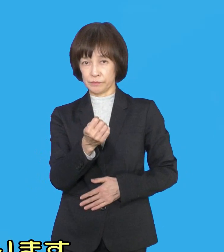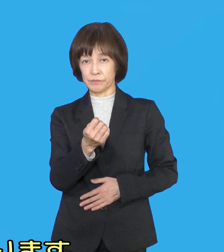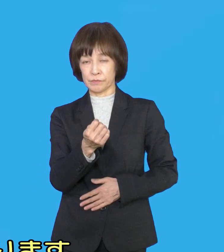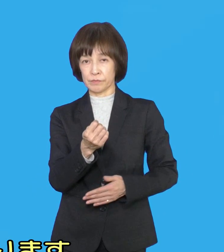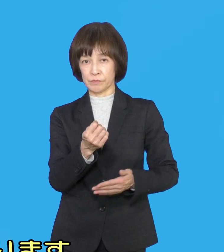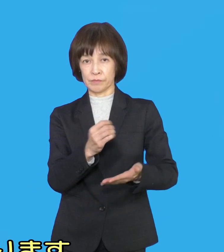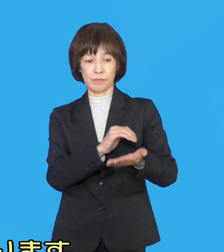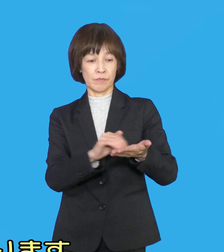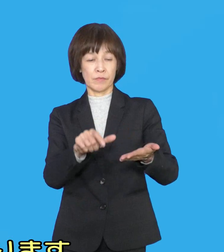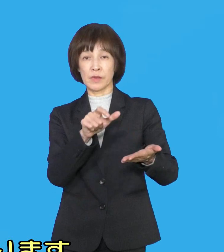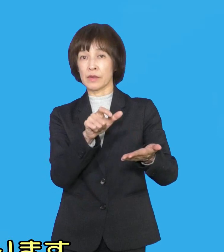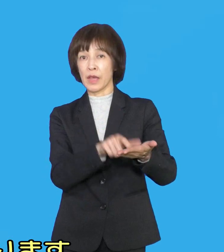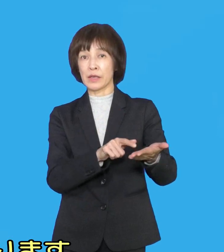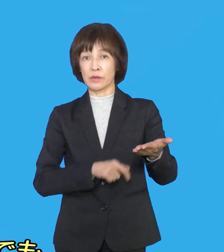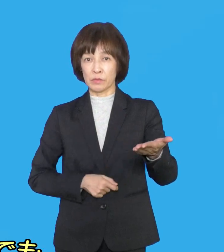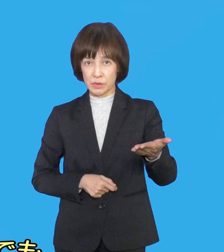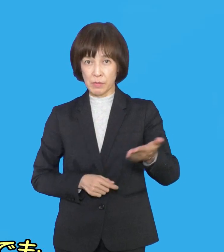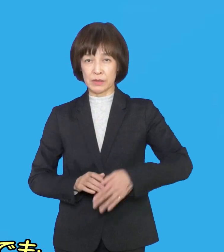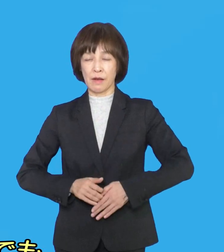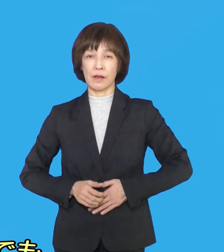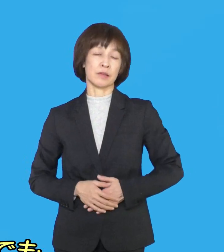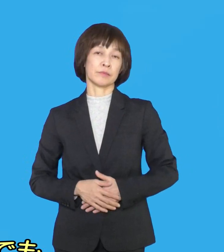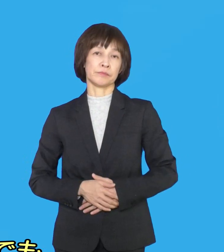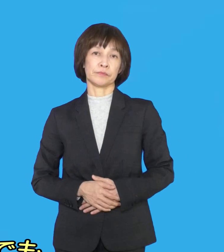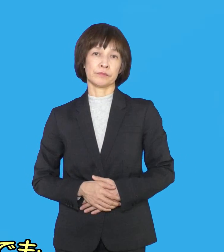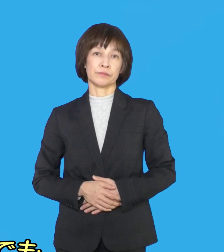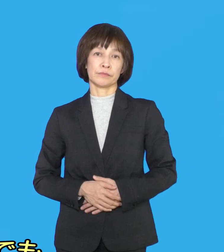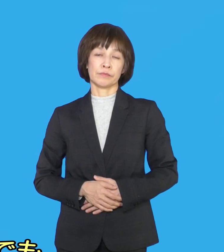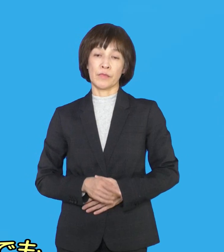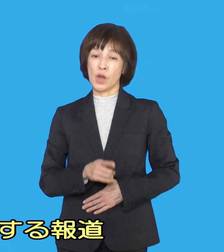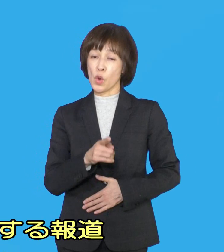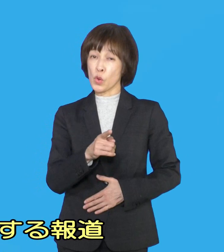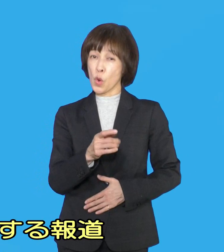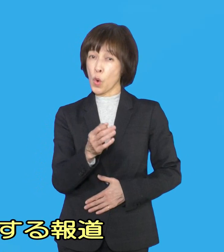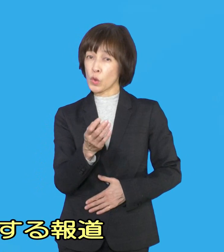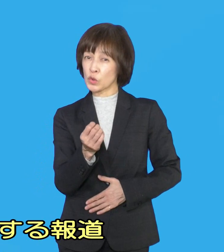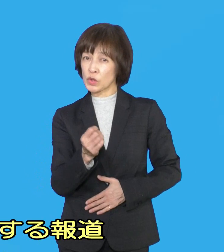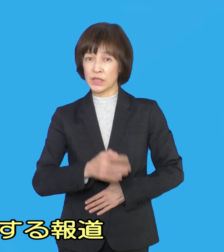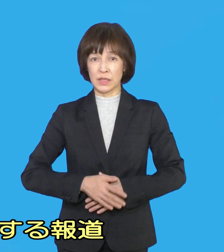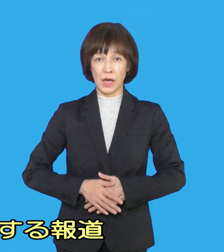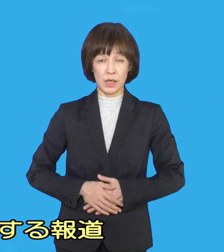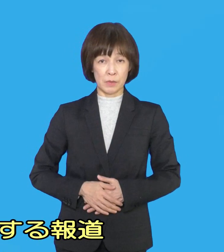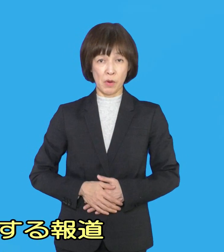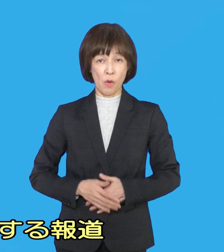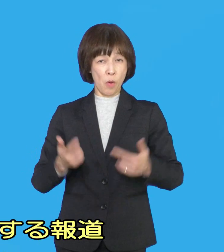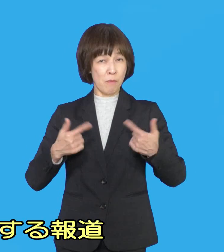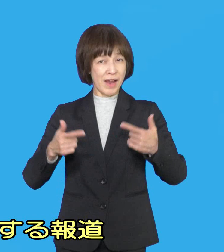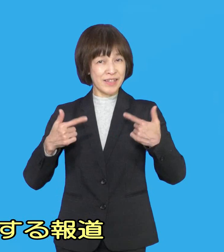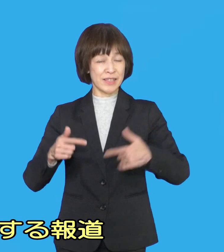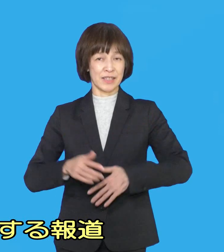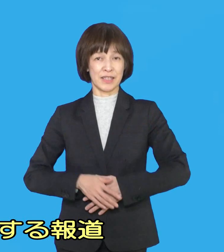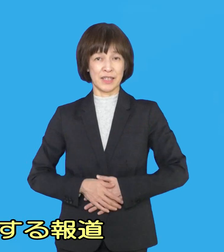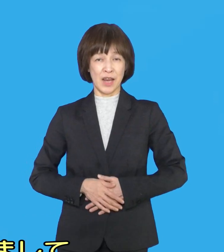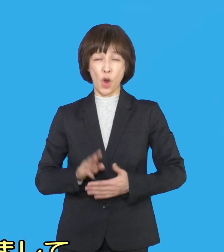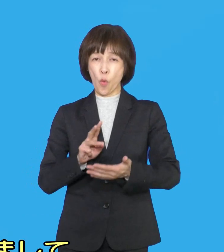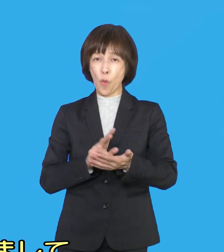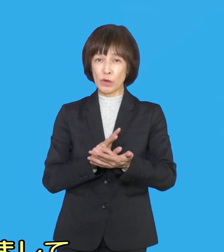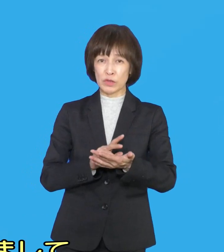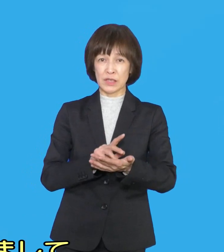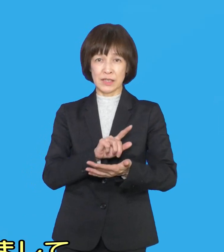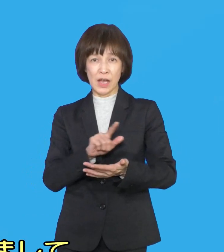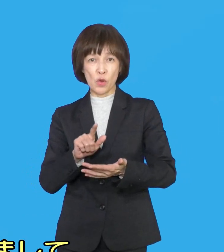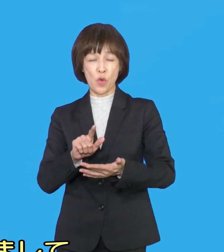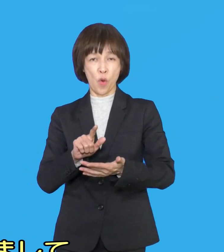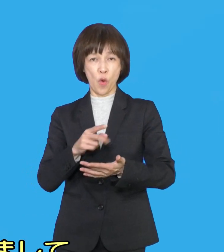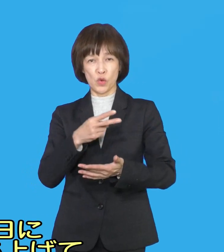先決処分をしております。この数字だけでも連日ワクチンに関する報道というものは提